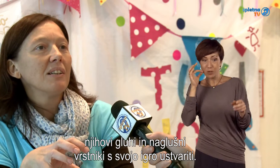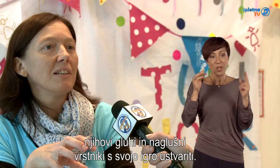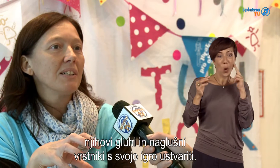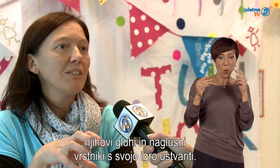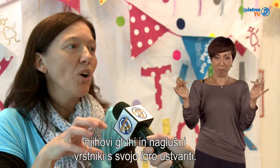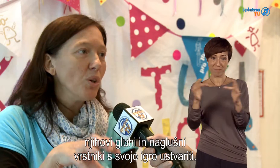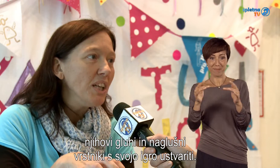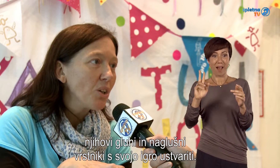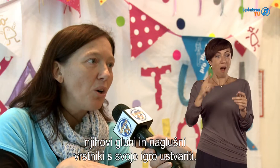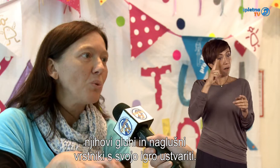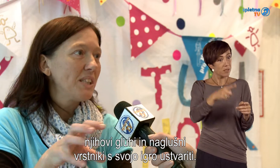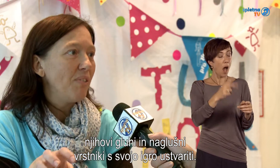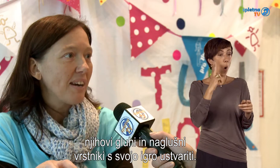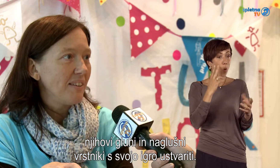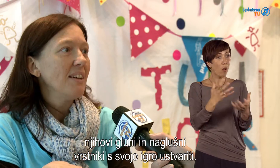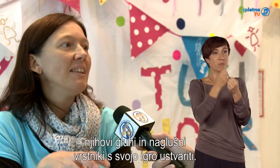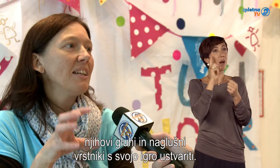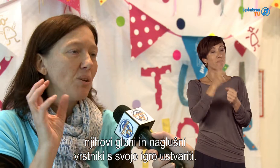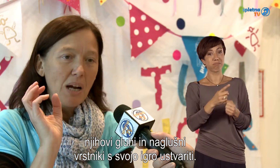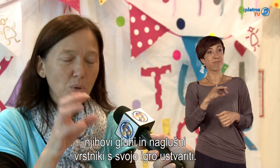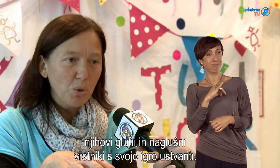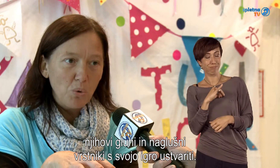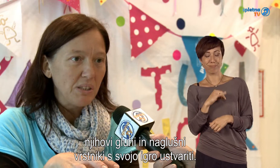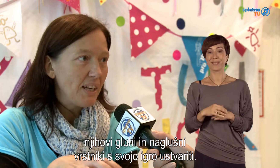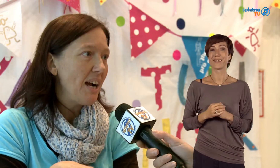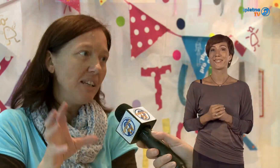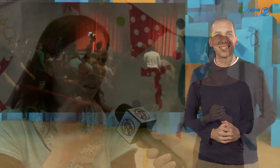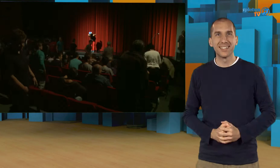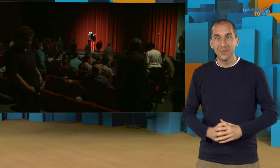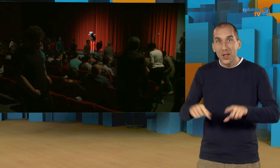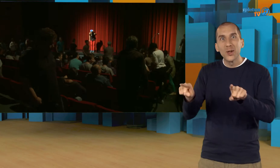s svojo igro ustvariti.